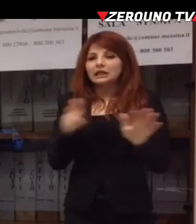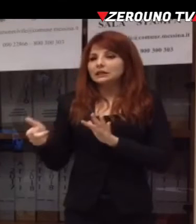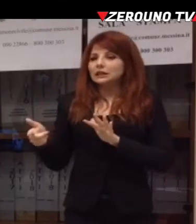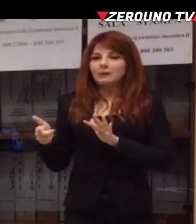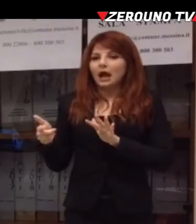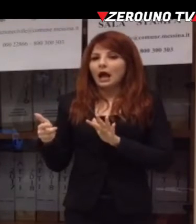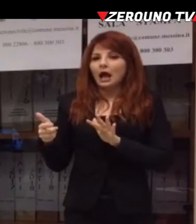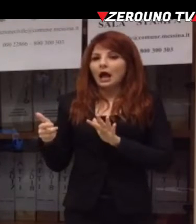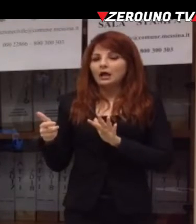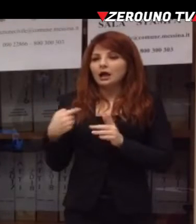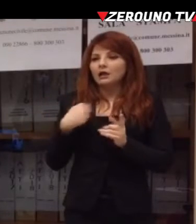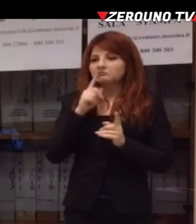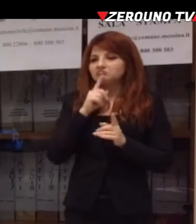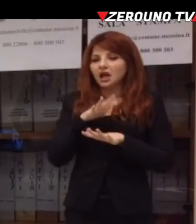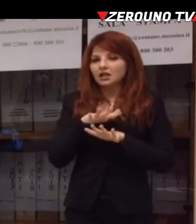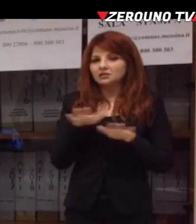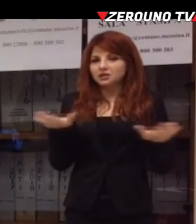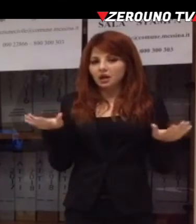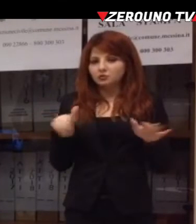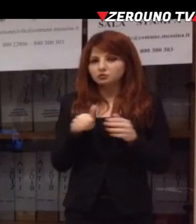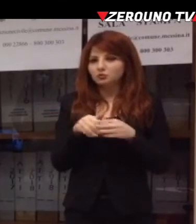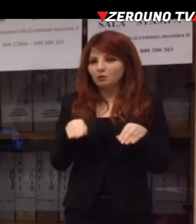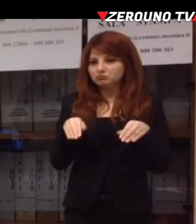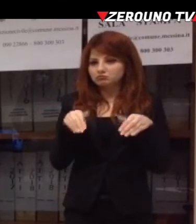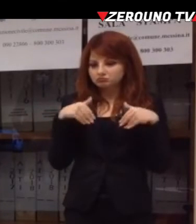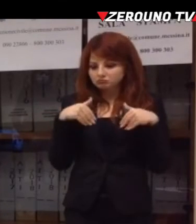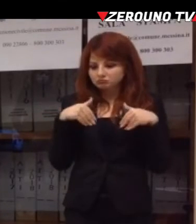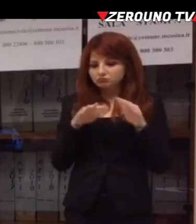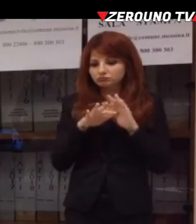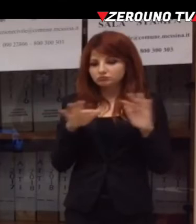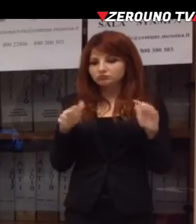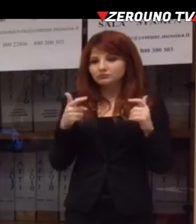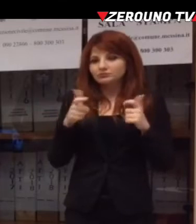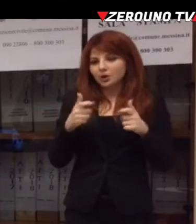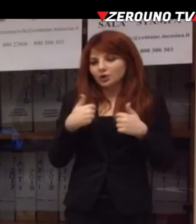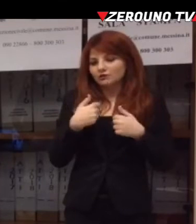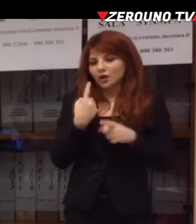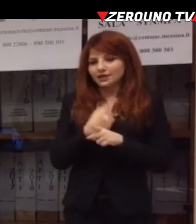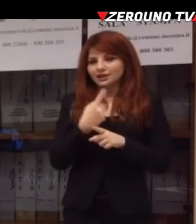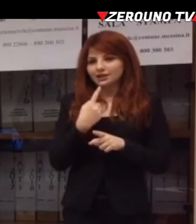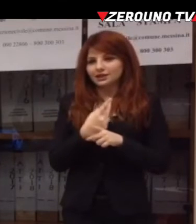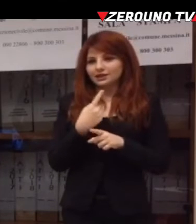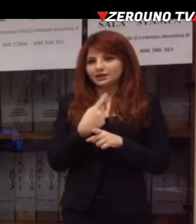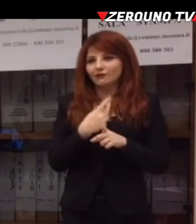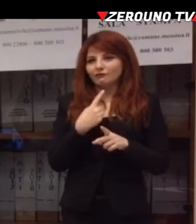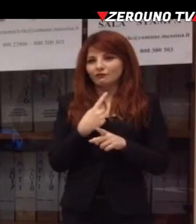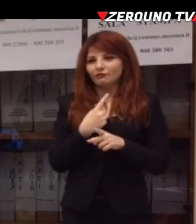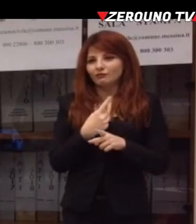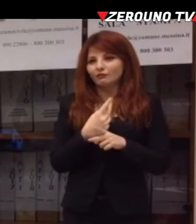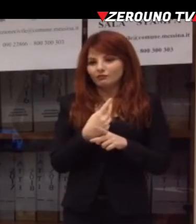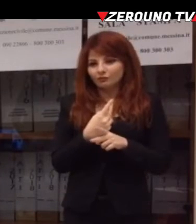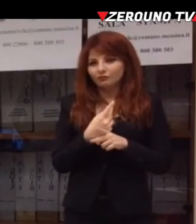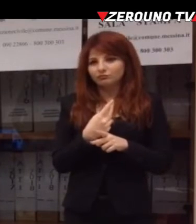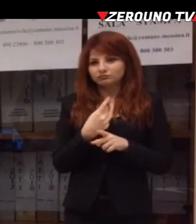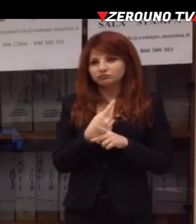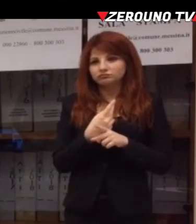settimana perché devo anche dedicare ora le mie attenzioni ad